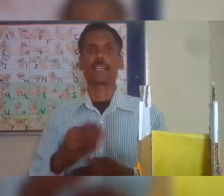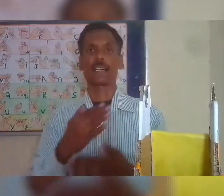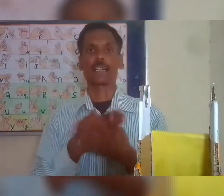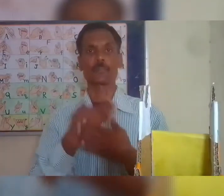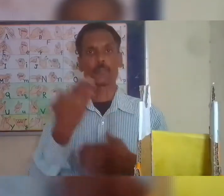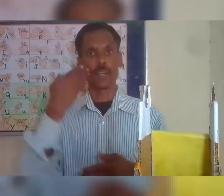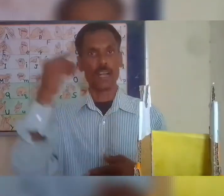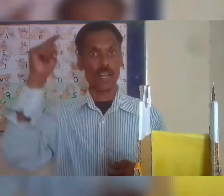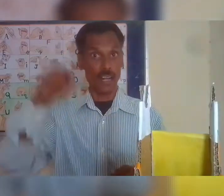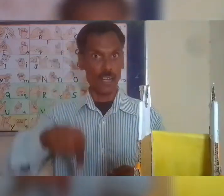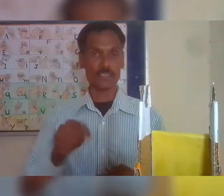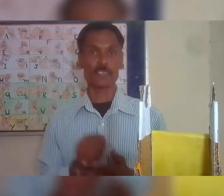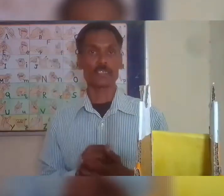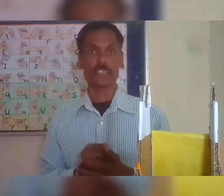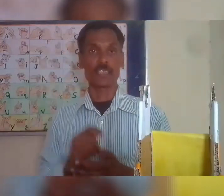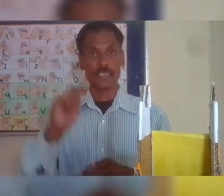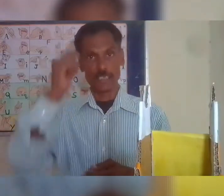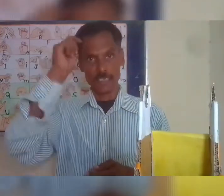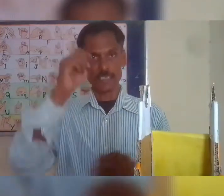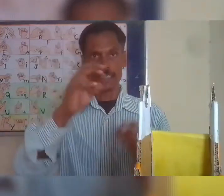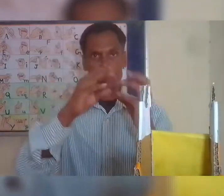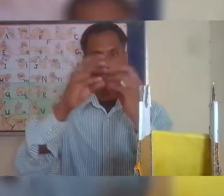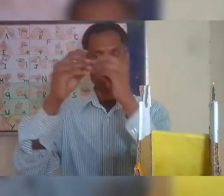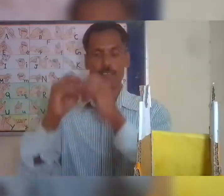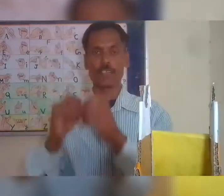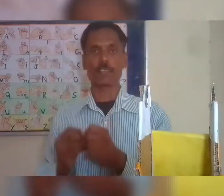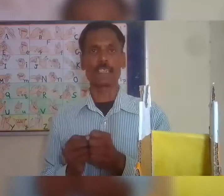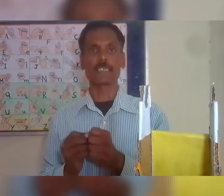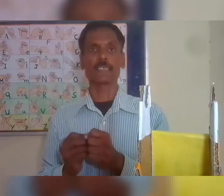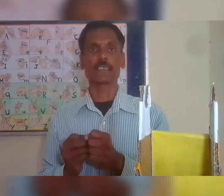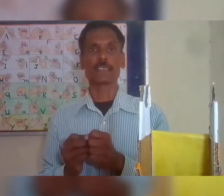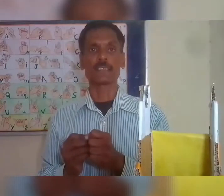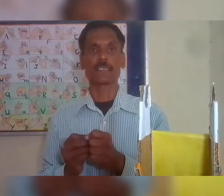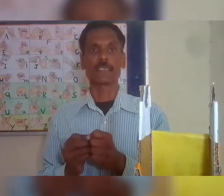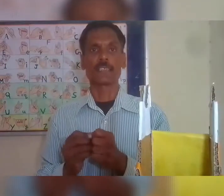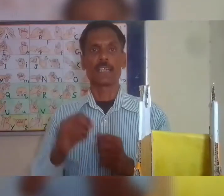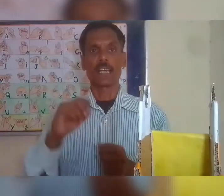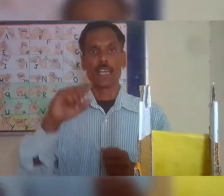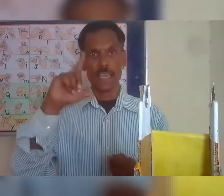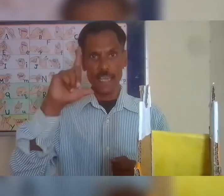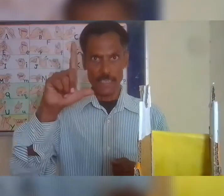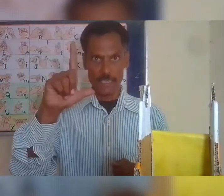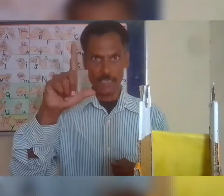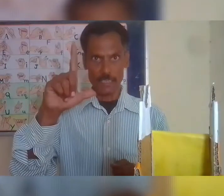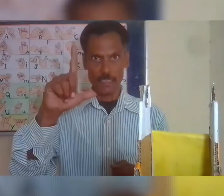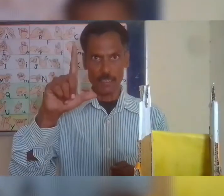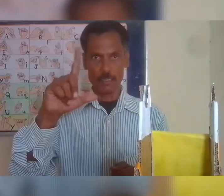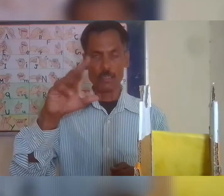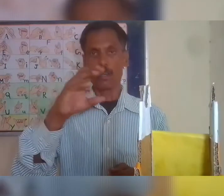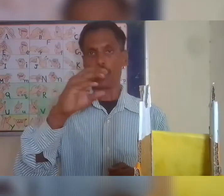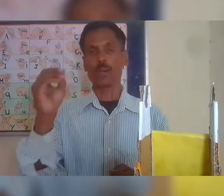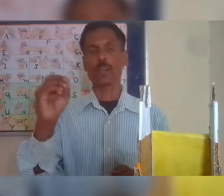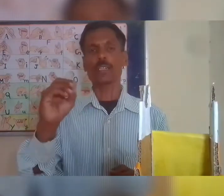हम आज इंगलिस अल्फावेट एल और